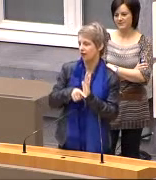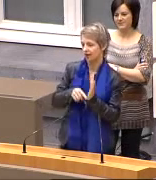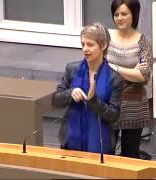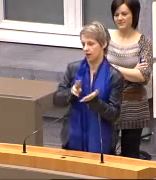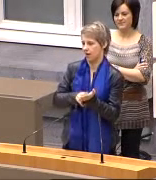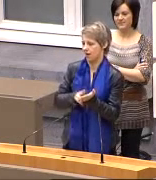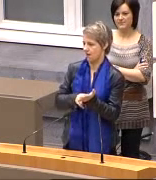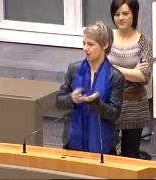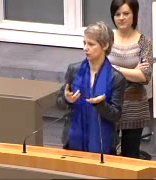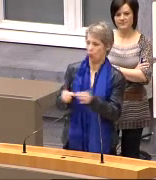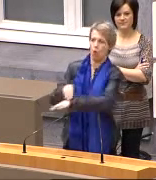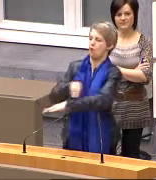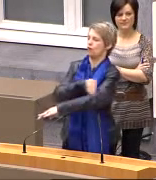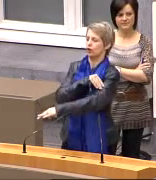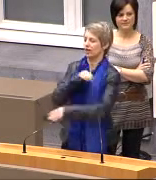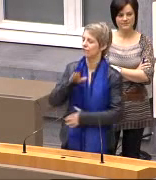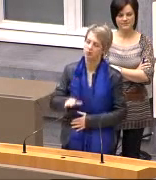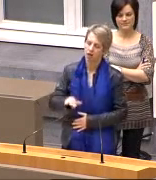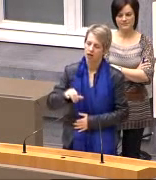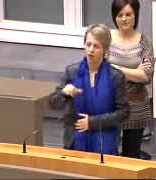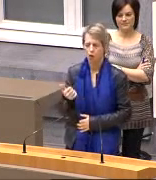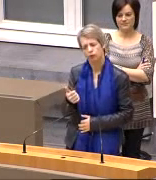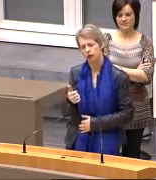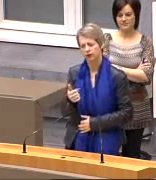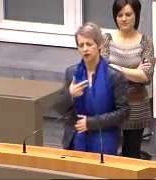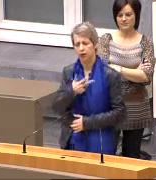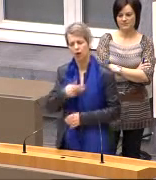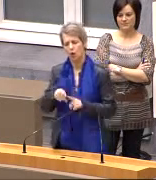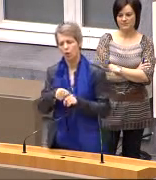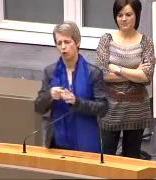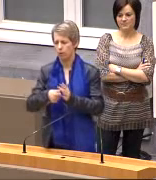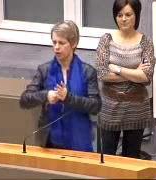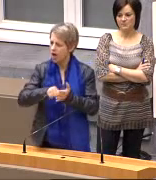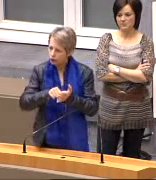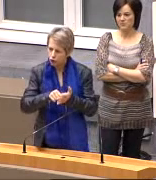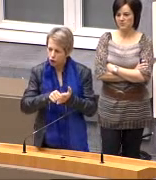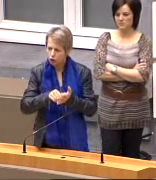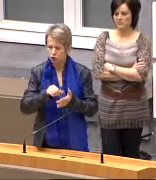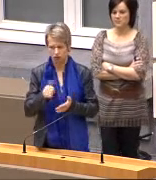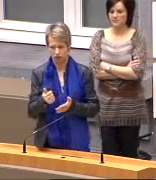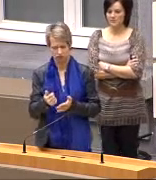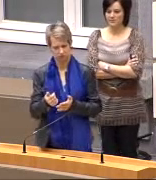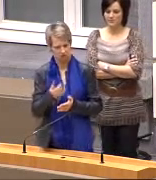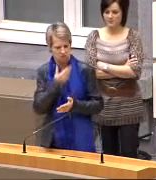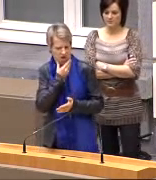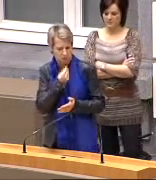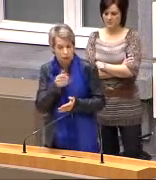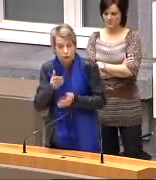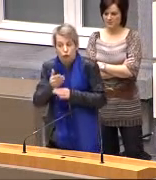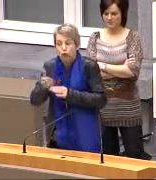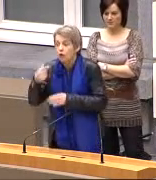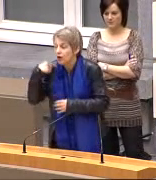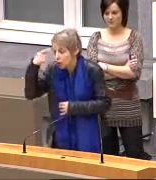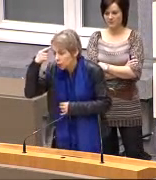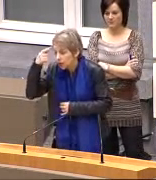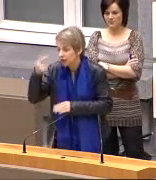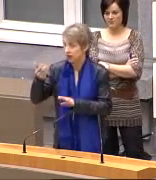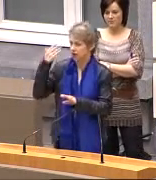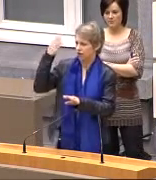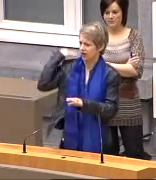disproportioneel vindt, want de behandelingen, die voorschriften zijn inderdaad zeer sterk overdreven. Ik wil ook benadrukken dat blijkbaar, voor zover ik